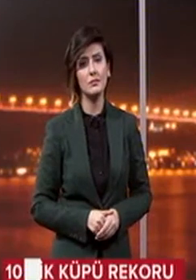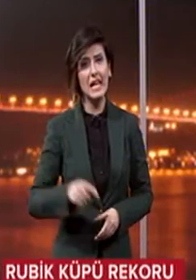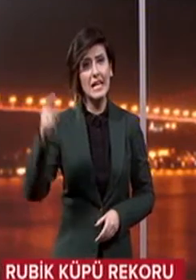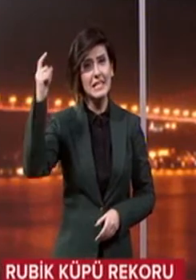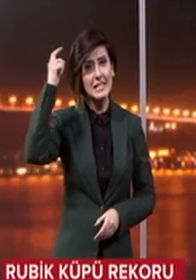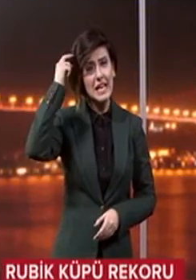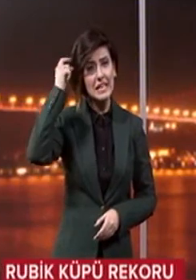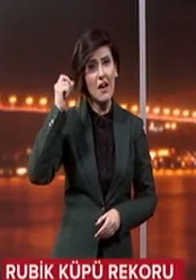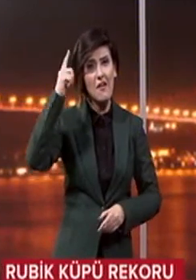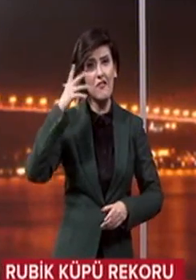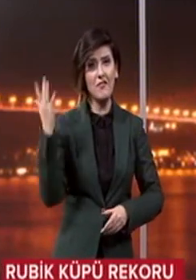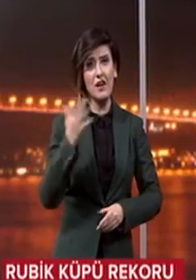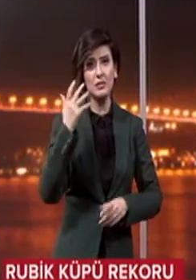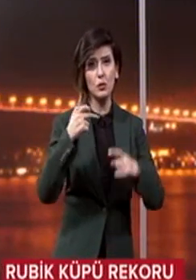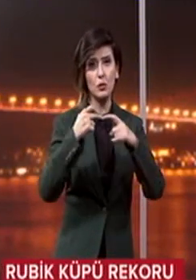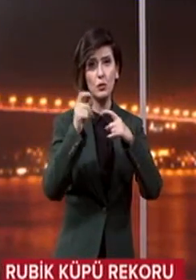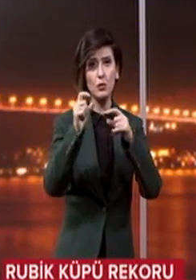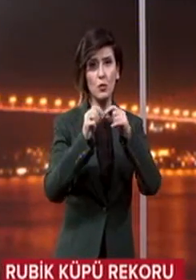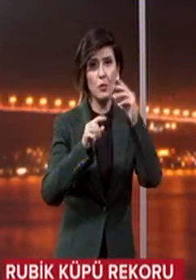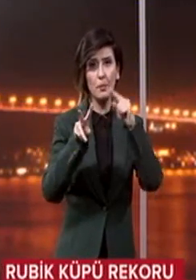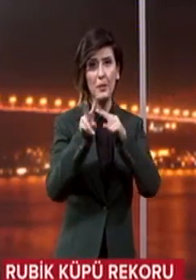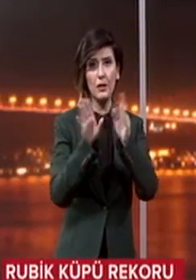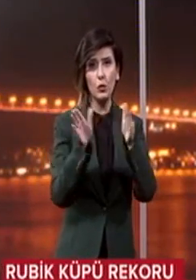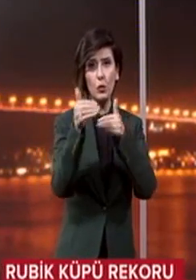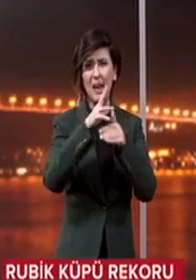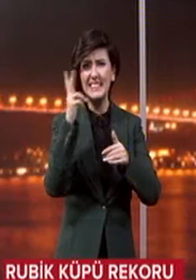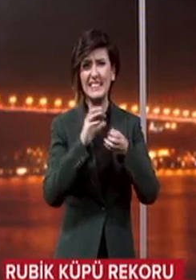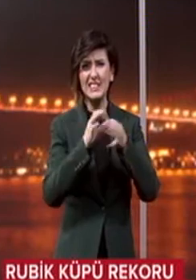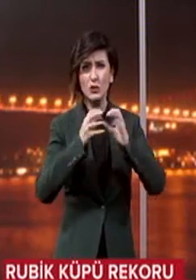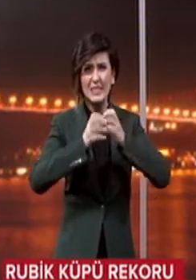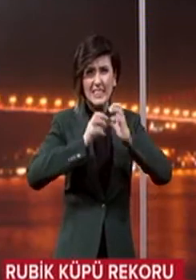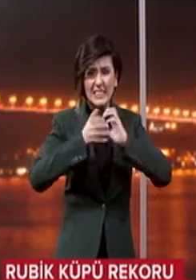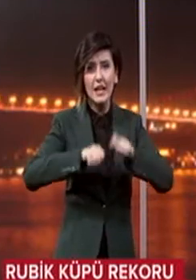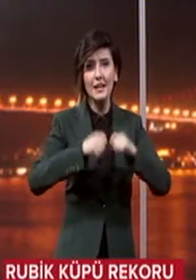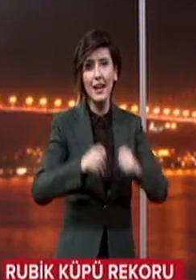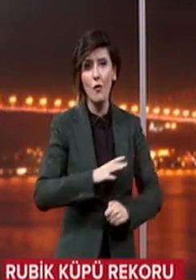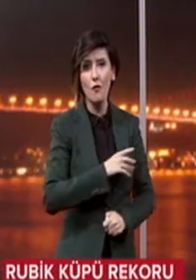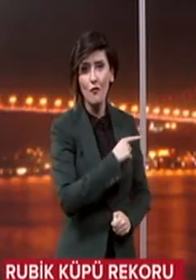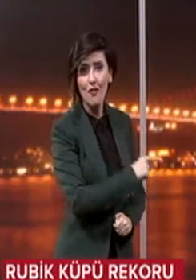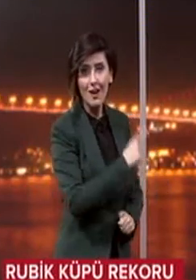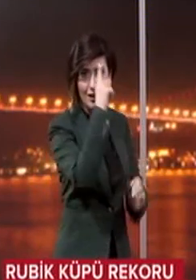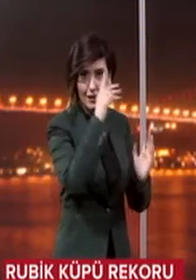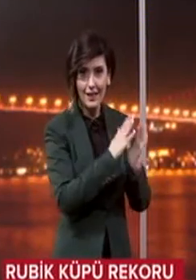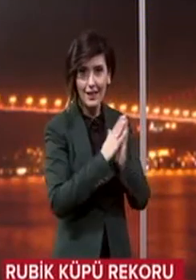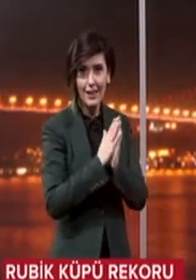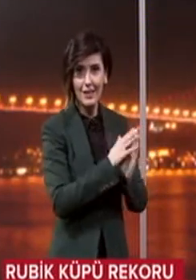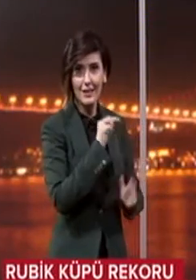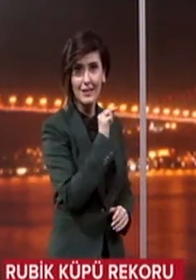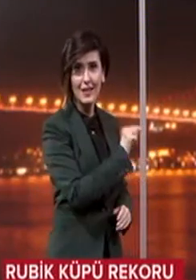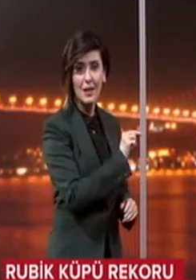Zeka küpü olarak bilinen Rubik küpünü en hızlı çözme yarışında yeni bir rekor geldi. Hintli Bahargav